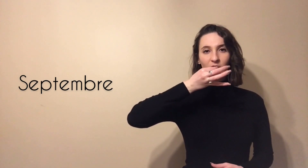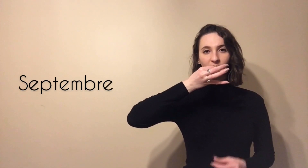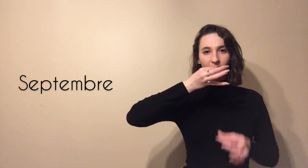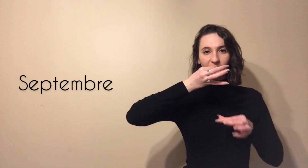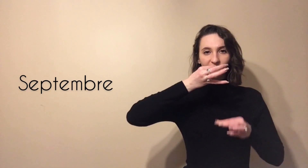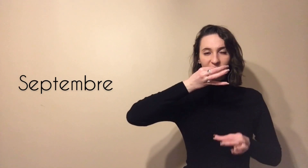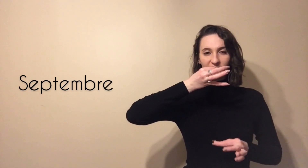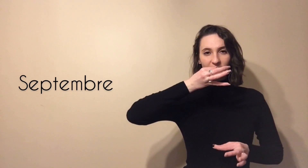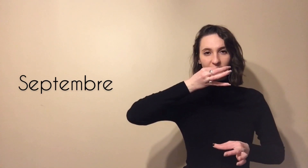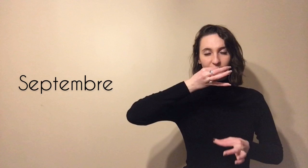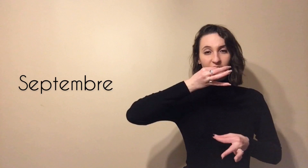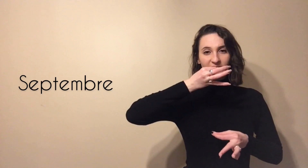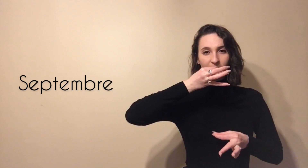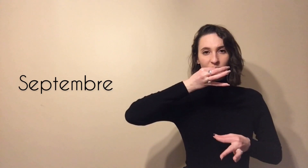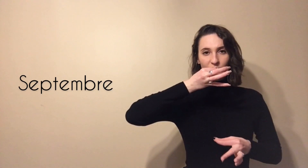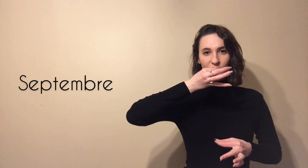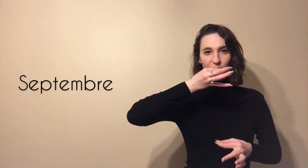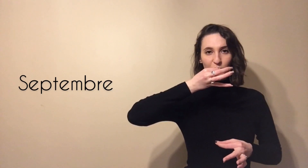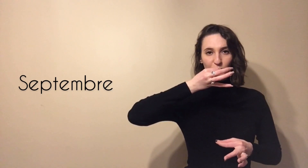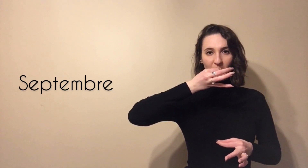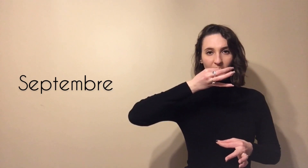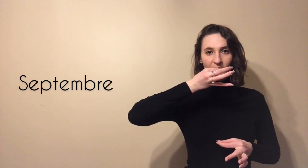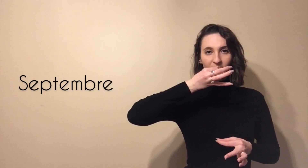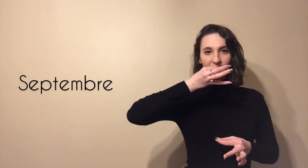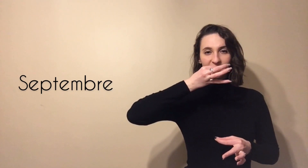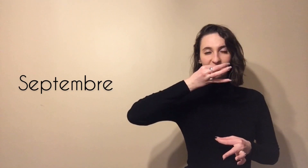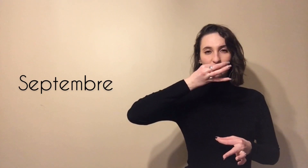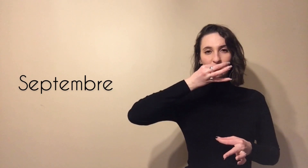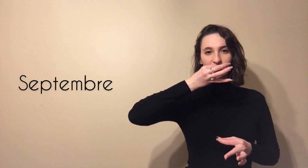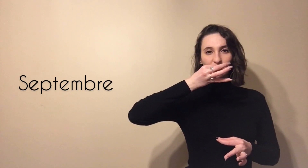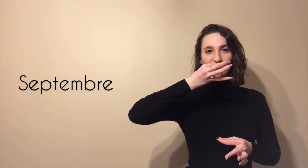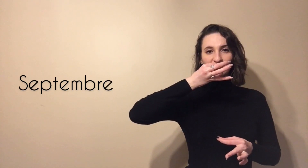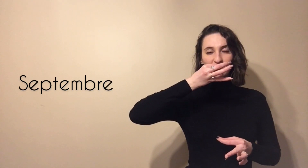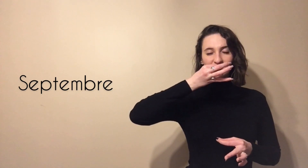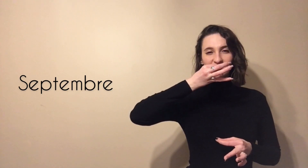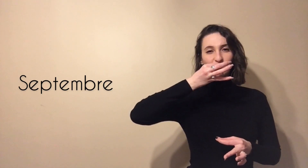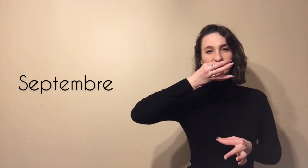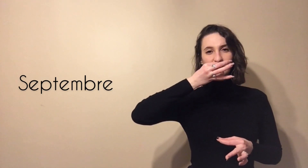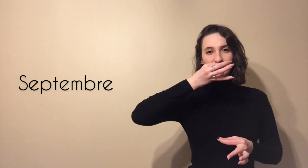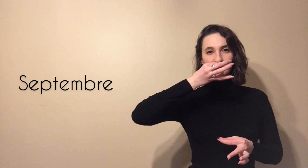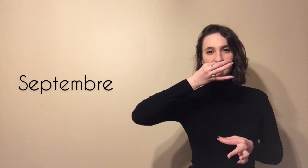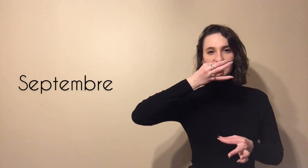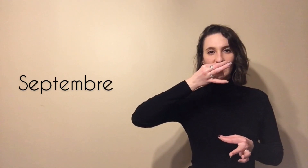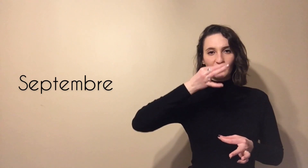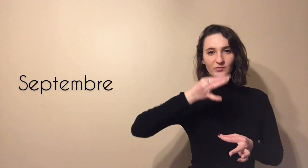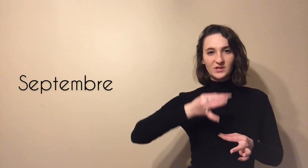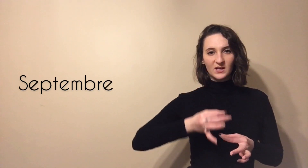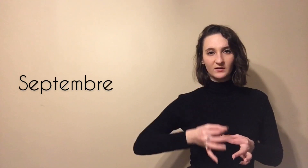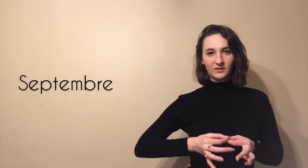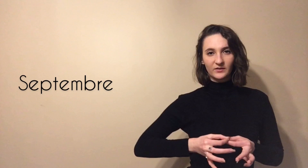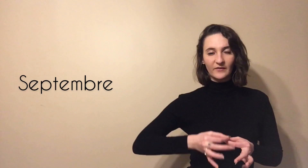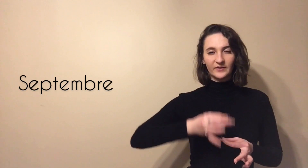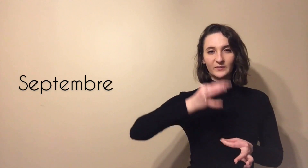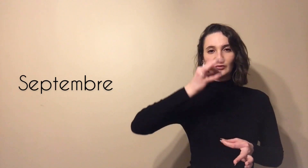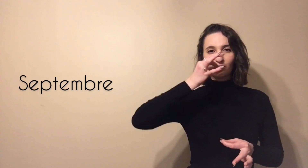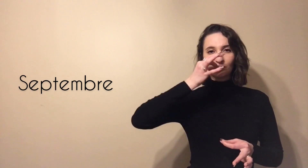Hein. Vous faites la même chose plus bas et c'est que votre main droite qui est au niveau de votre bouche qui va bouger, qui va faire des mouvements de haut en